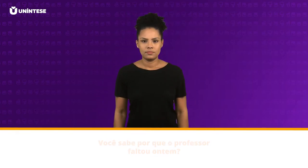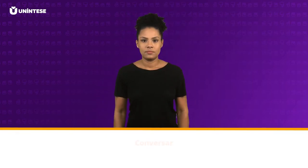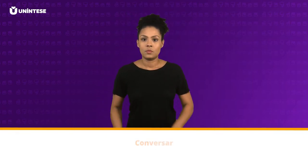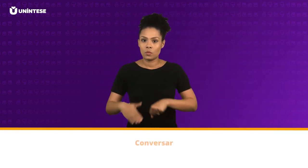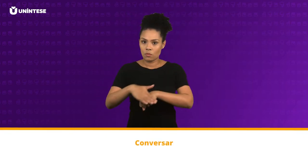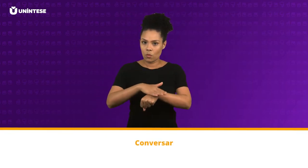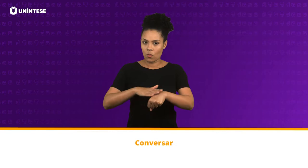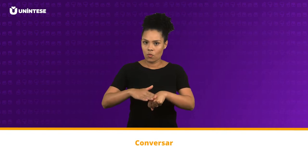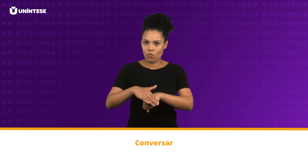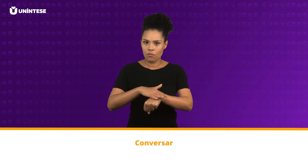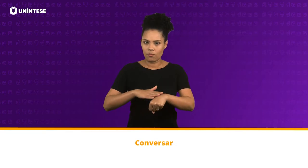Conversar